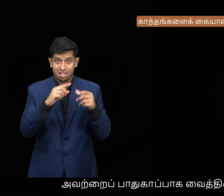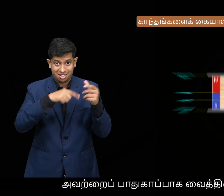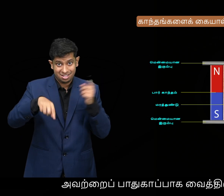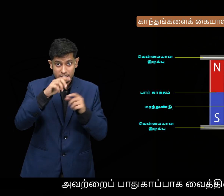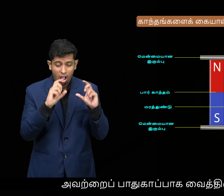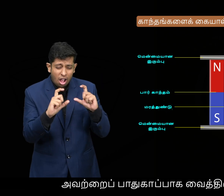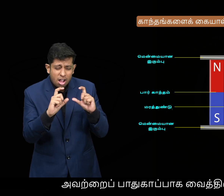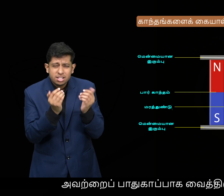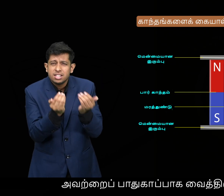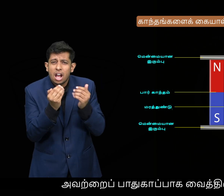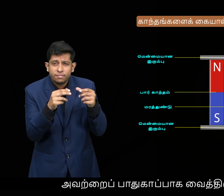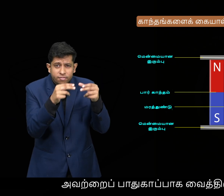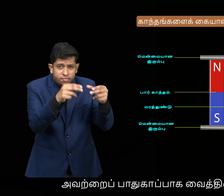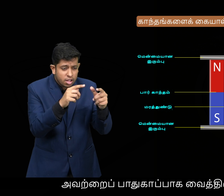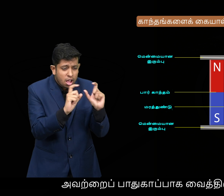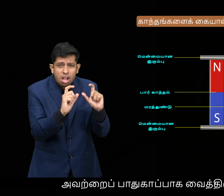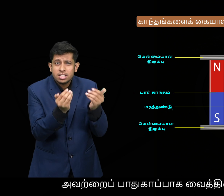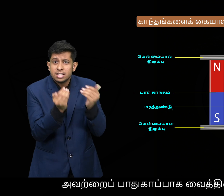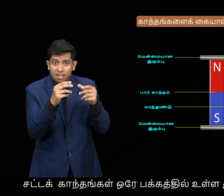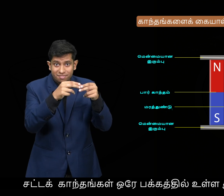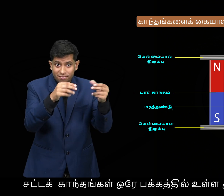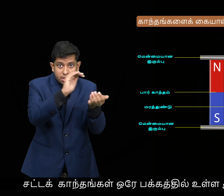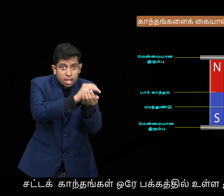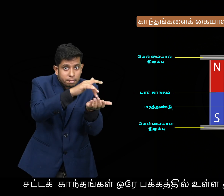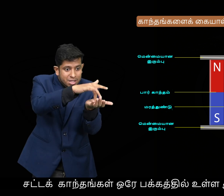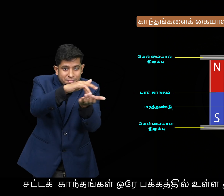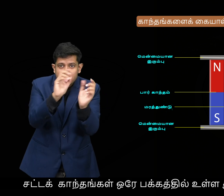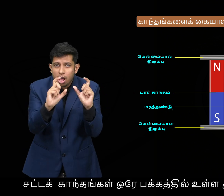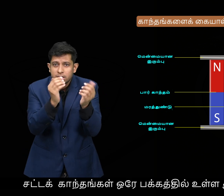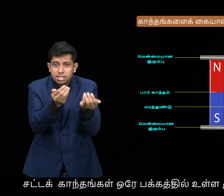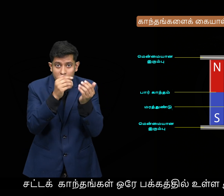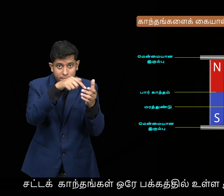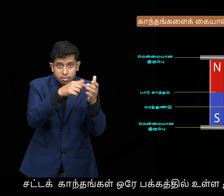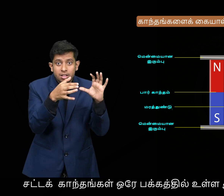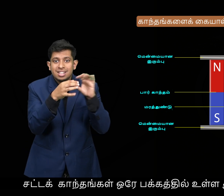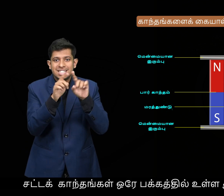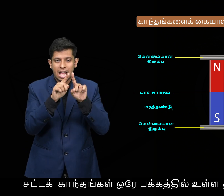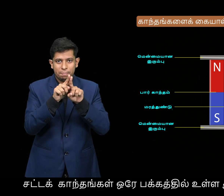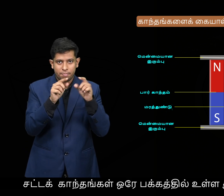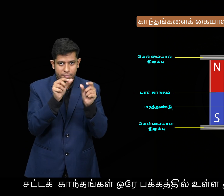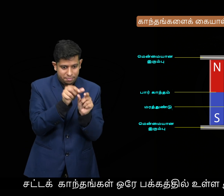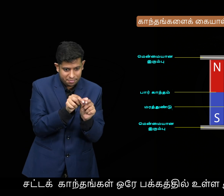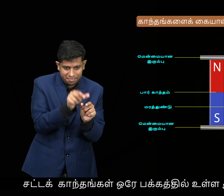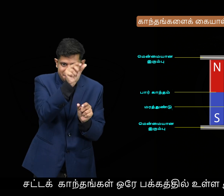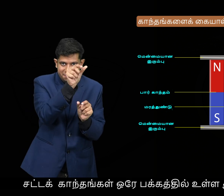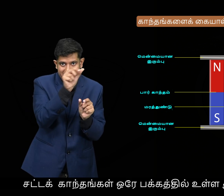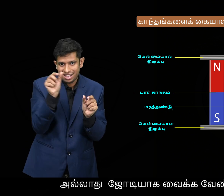அவற்றை பாதுகாப்பாக வைத்திருக்க சட்ட காந்தங்கள் ஒரே பக்கத்தில் உள்ள துருவங்களை